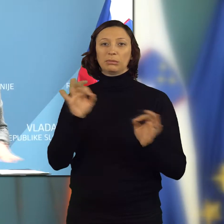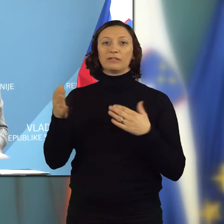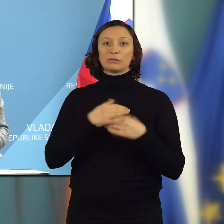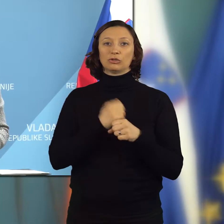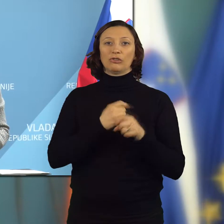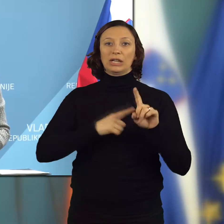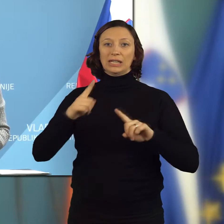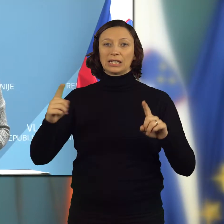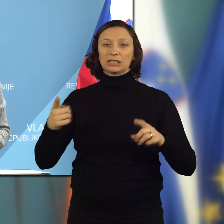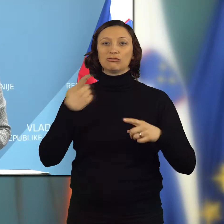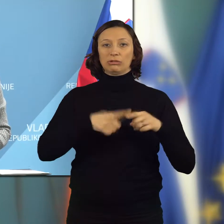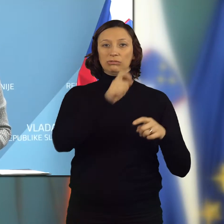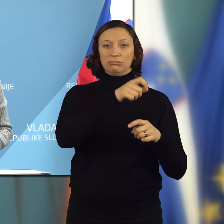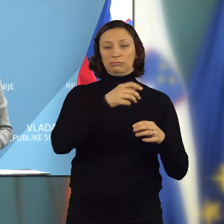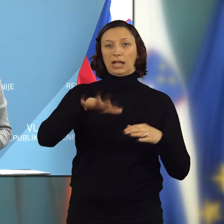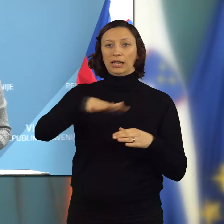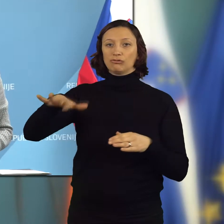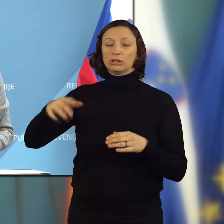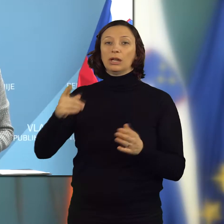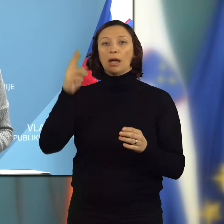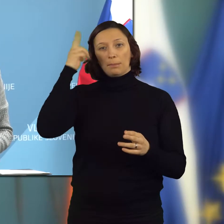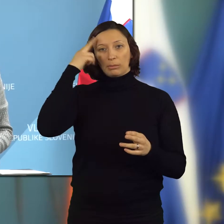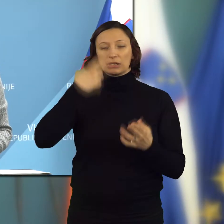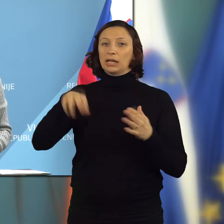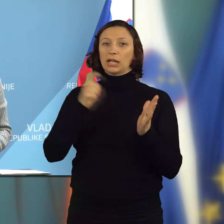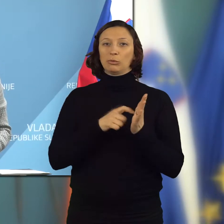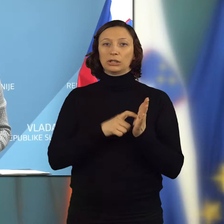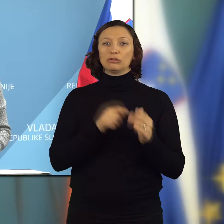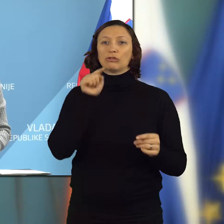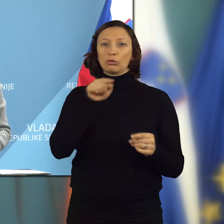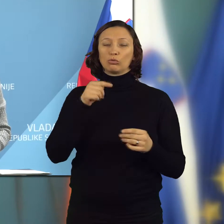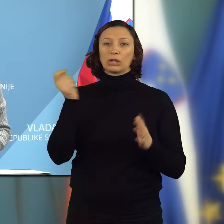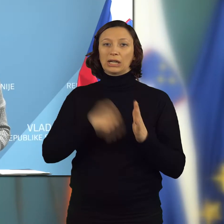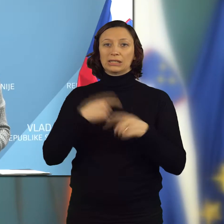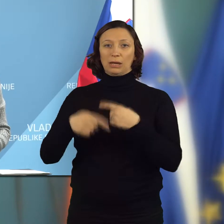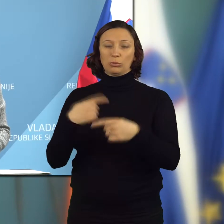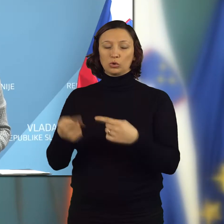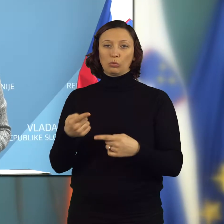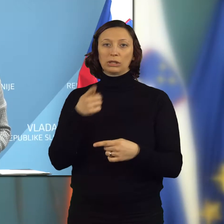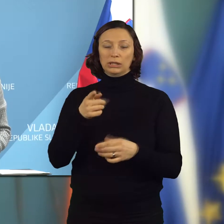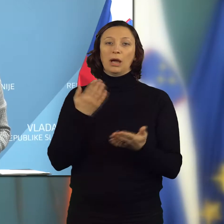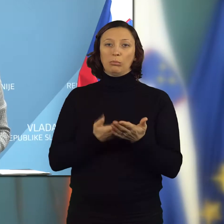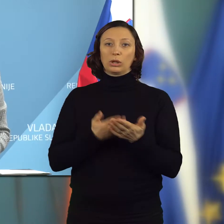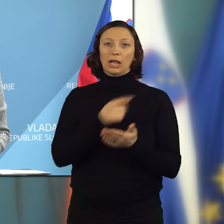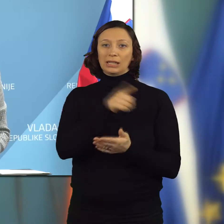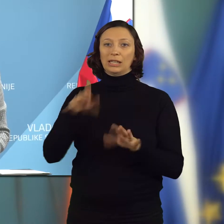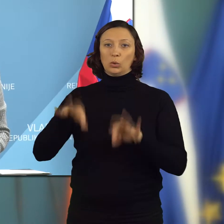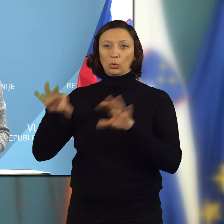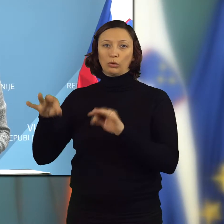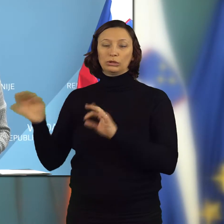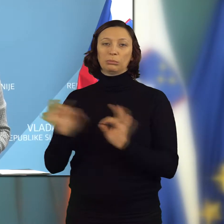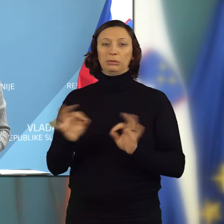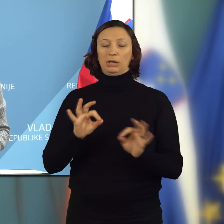v sodelovanju z različnimi deležniki identificirali najbolj kritične točke kazenskega postopka in na podlagi teh